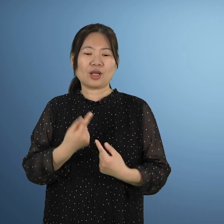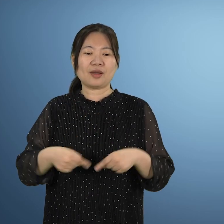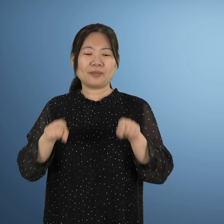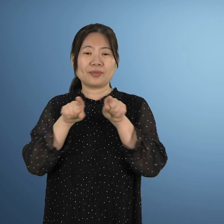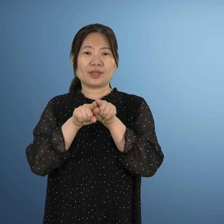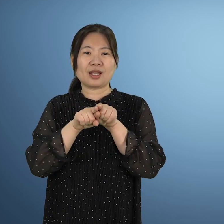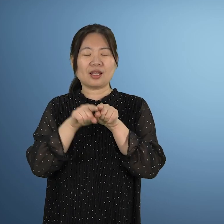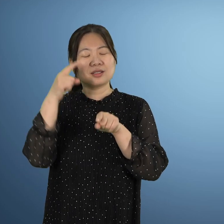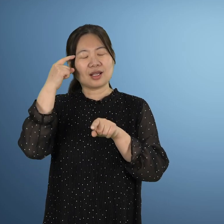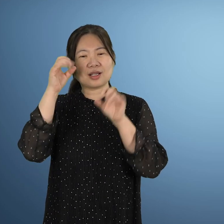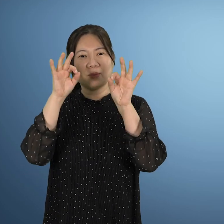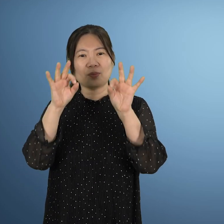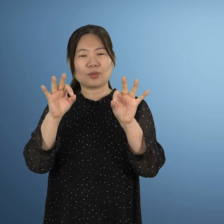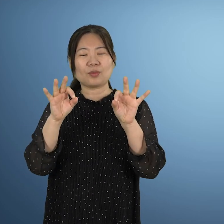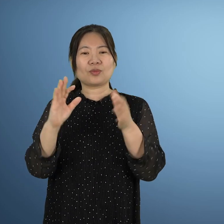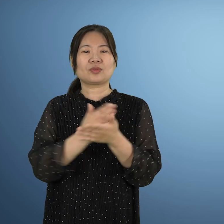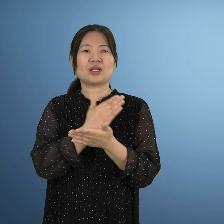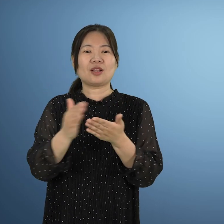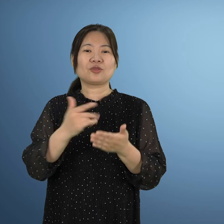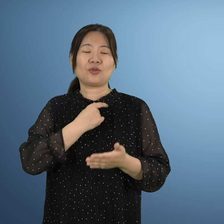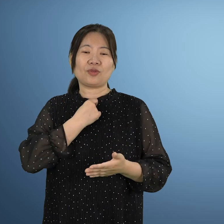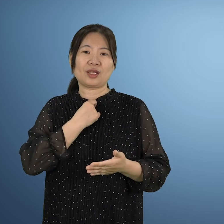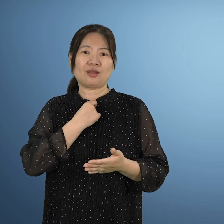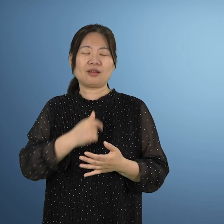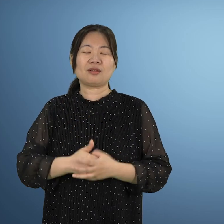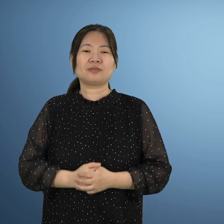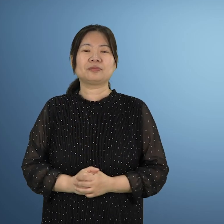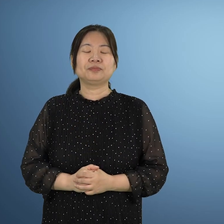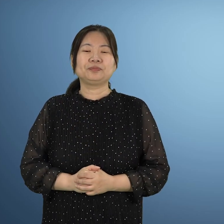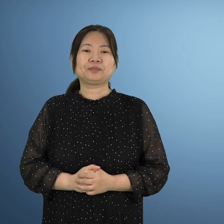함께 생각을 나누도록 하겠습니다.